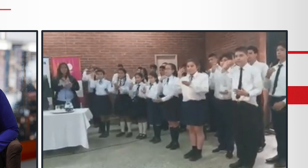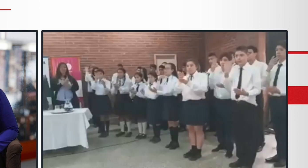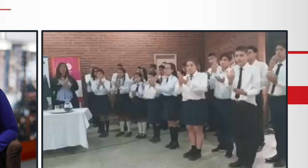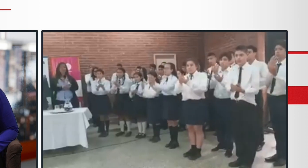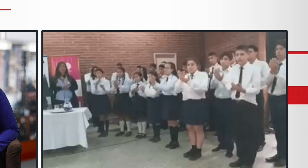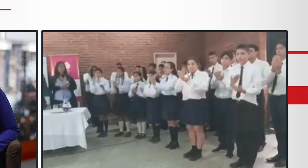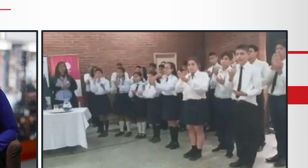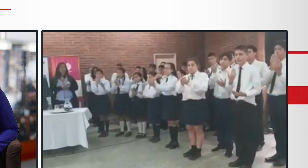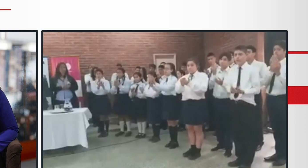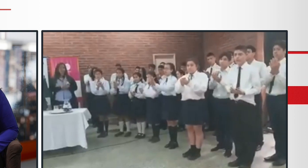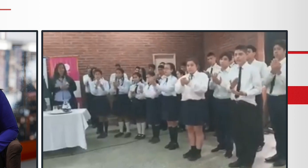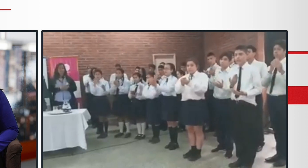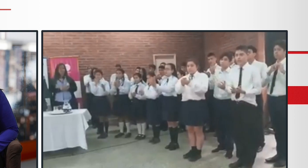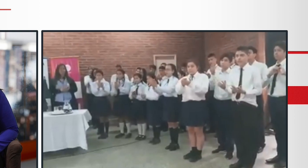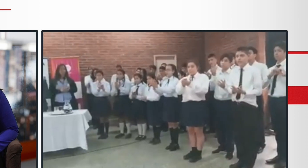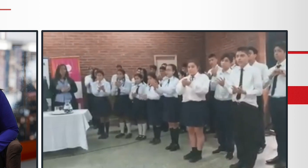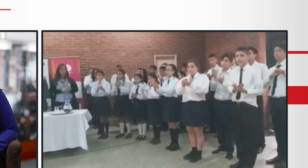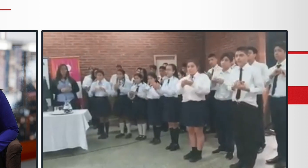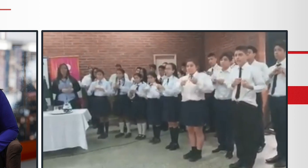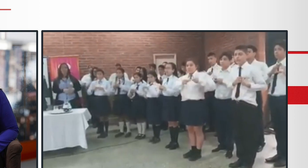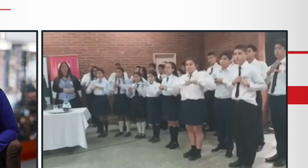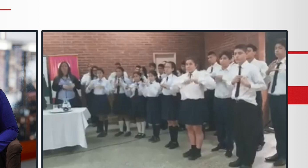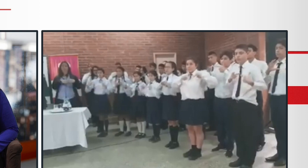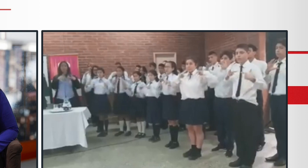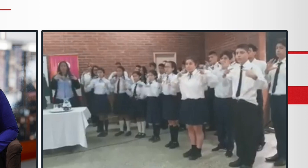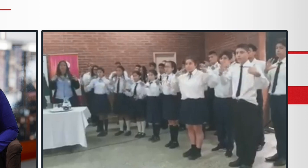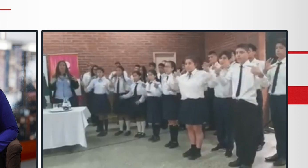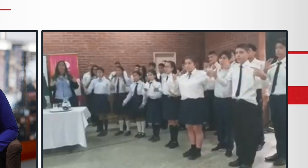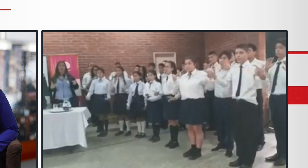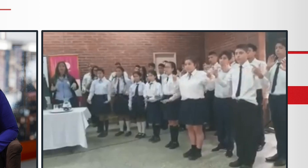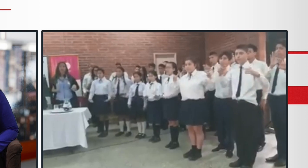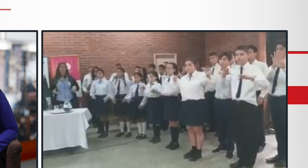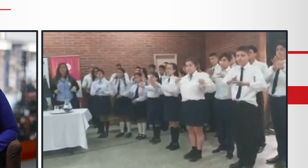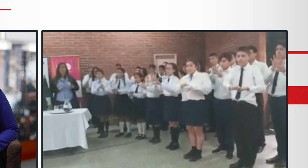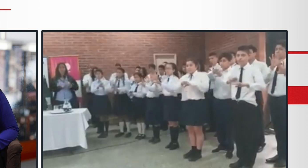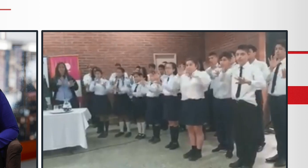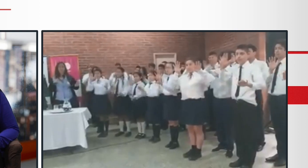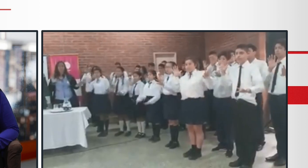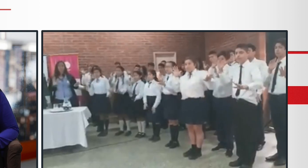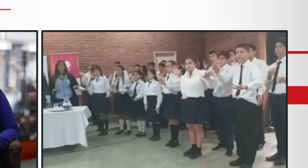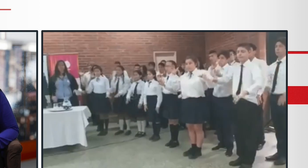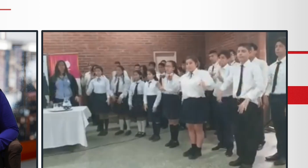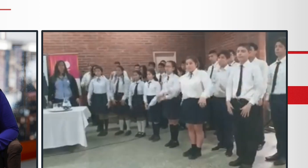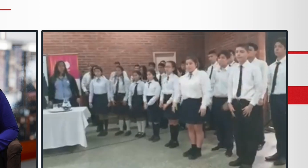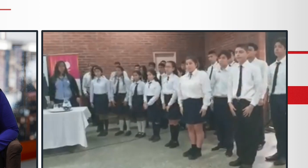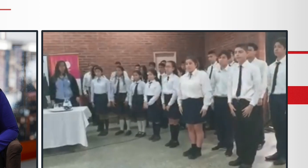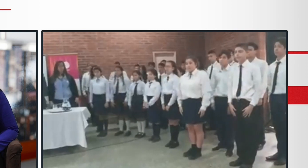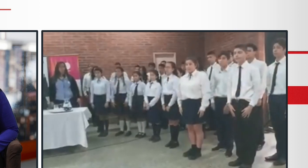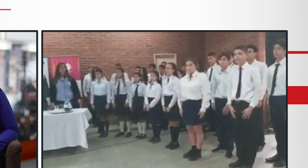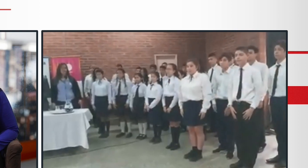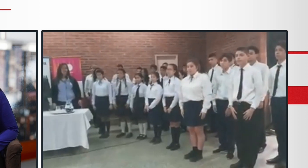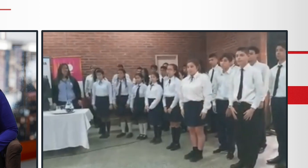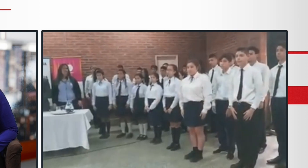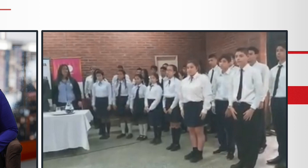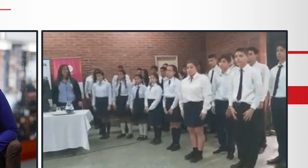institución para recibir apoyo en el área de psicología, las áreas específicas del sordo, para que ellos puedan manejarse bien